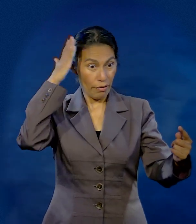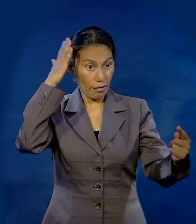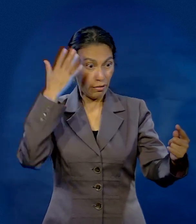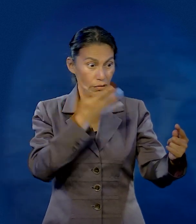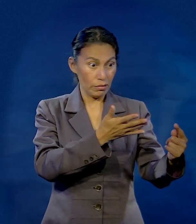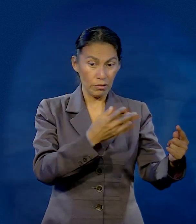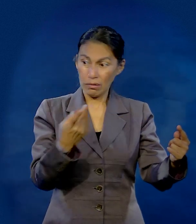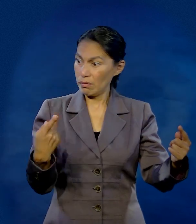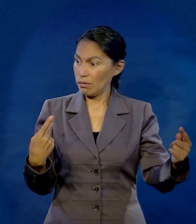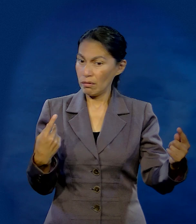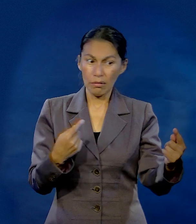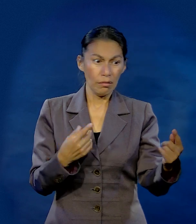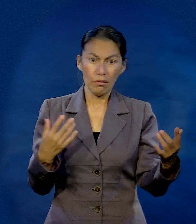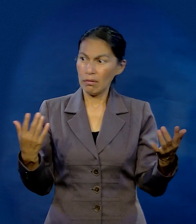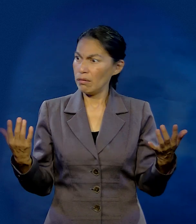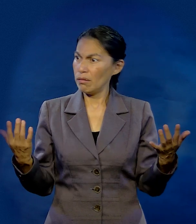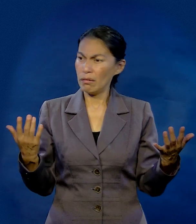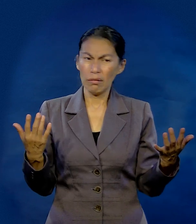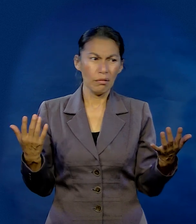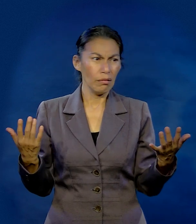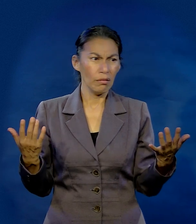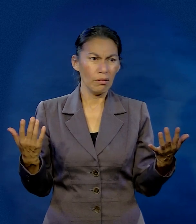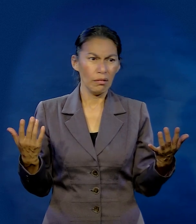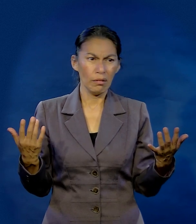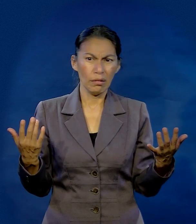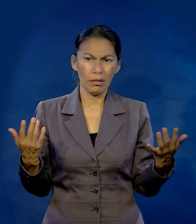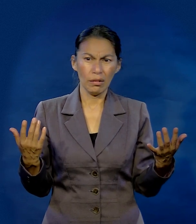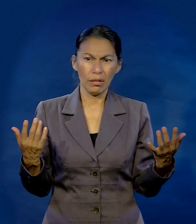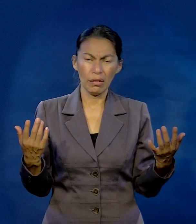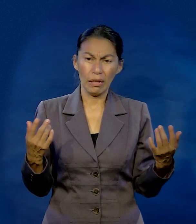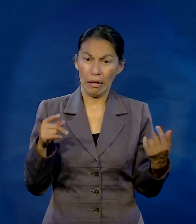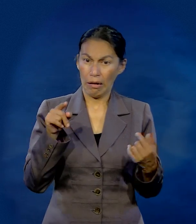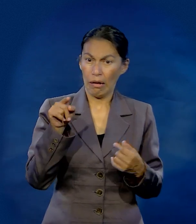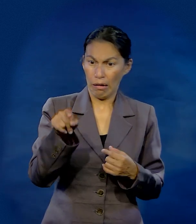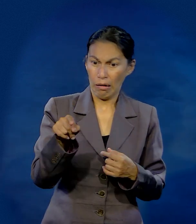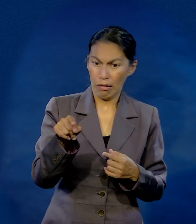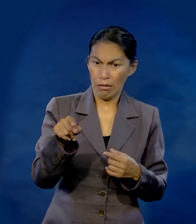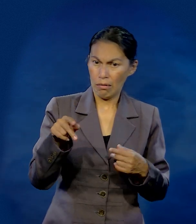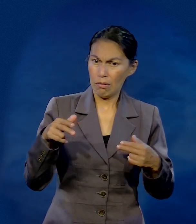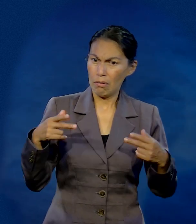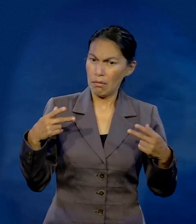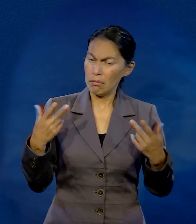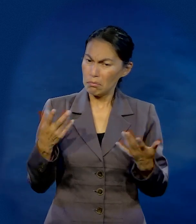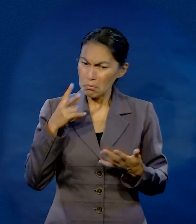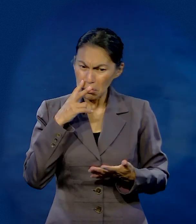peligroso en la noche este hombre tiene enfrente al mismo Dios encarnado